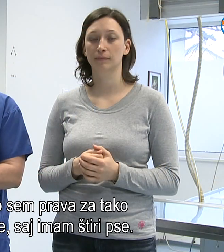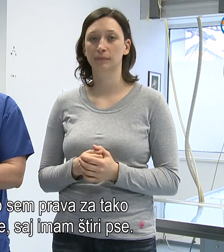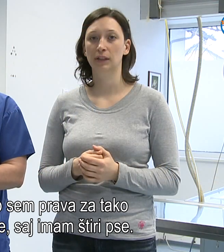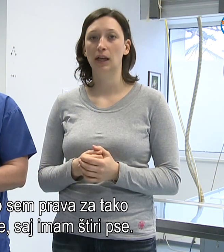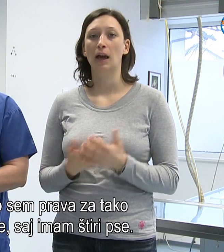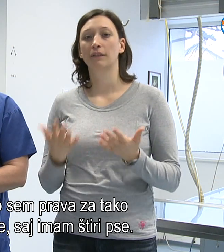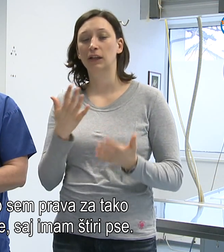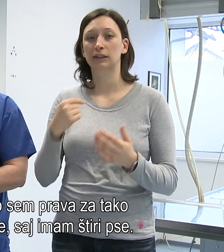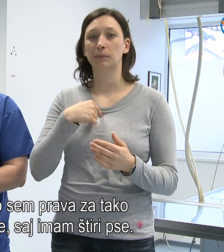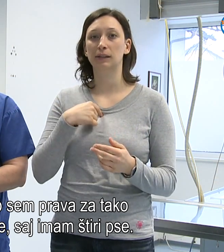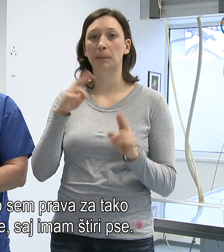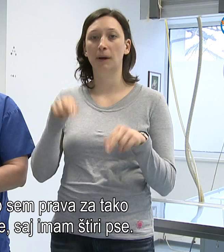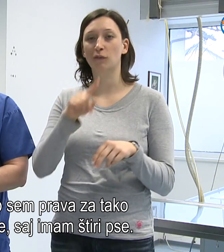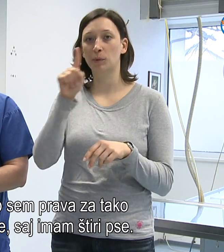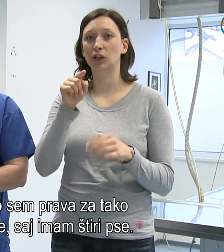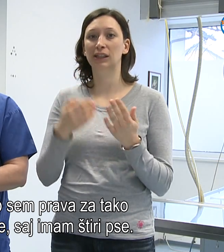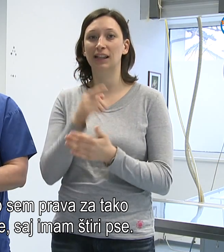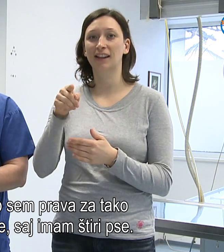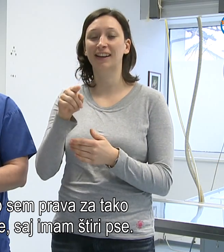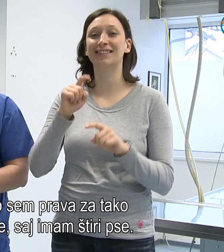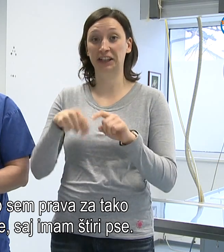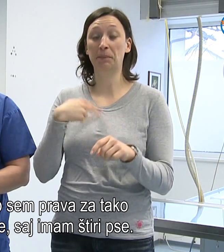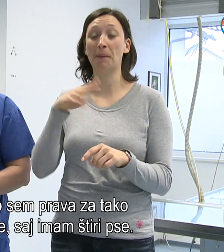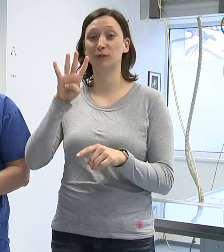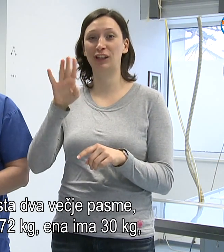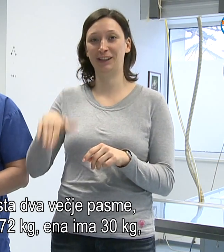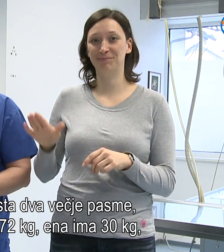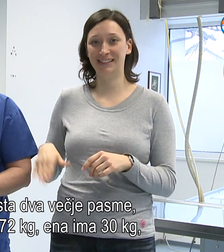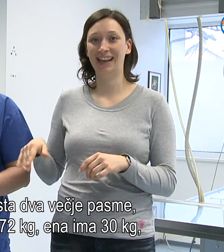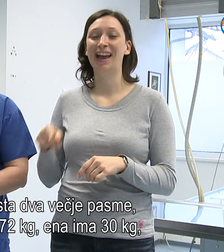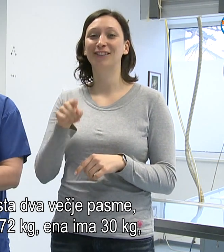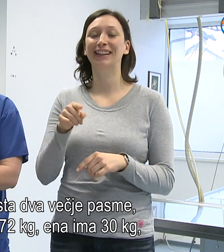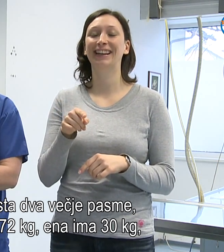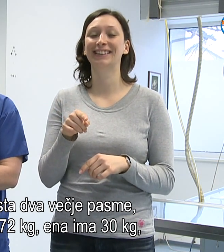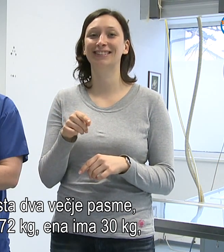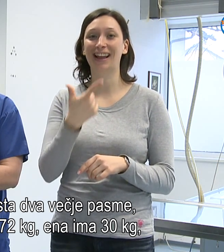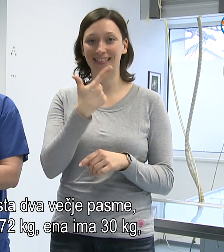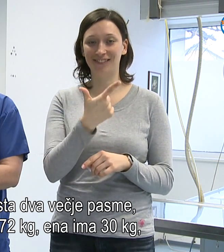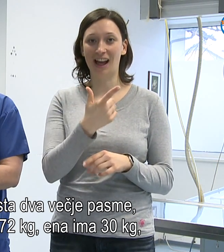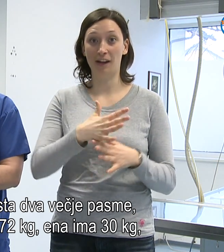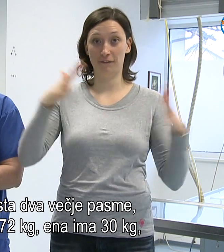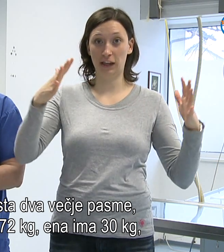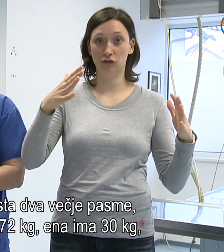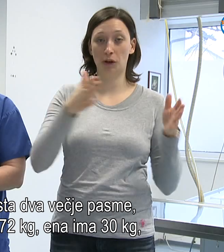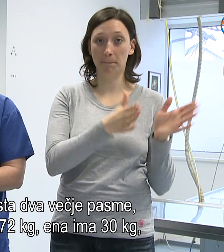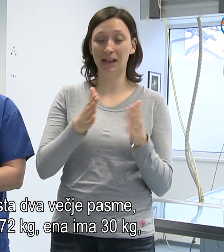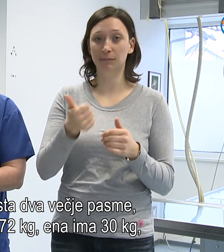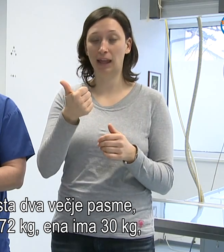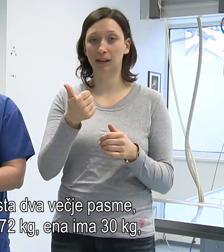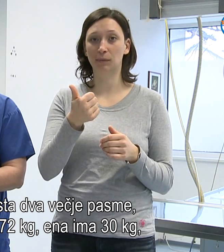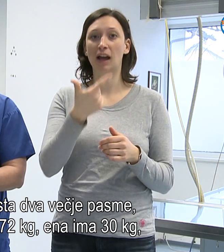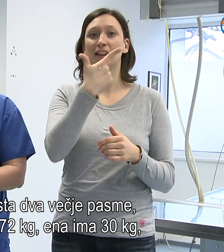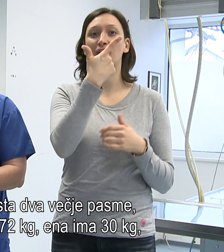No, verjetno sem jaz pravo vprašanje za take stvari, ker imam 4 pse, od tega sta 2 večje pasme, eden